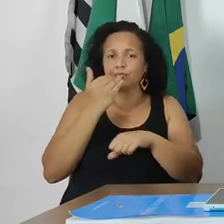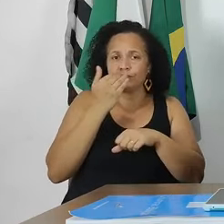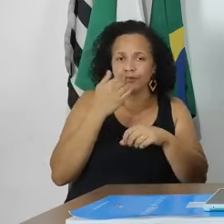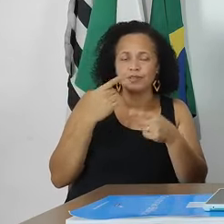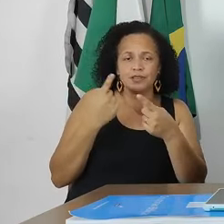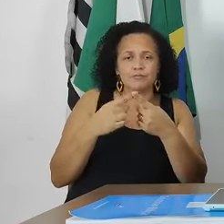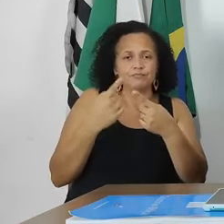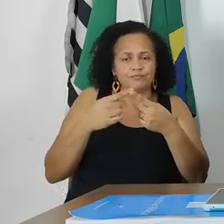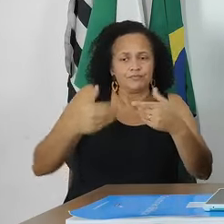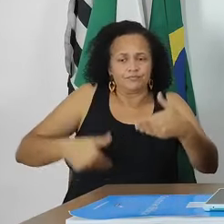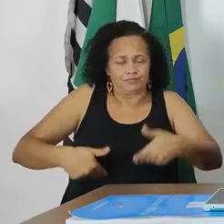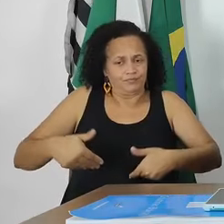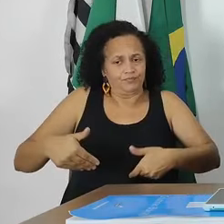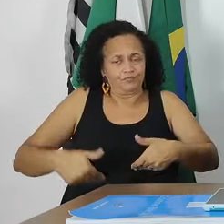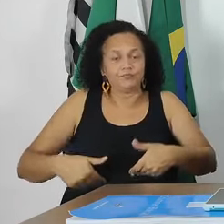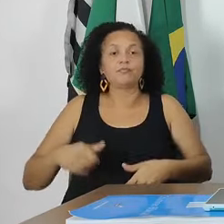Era